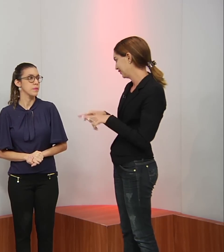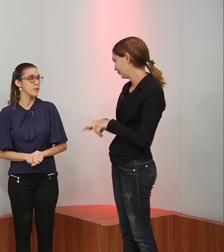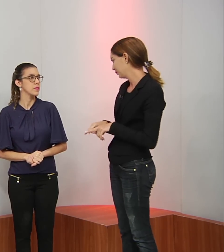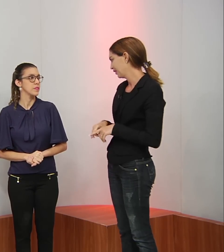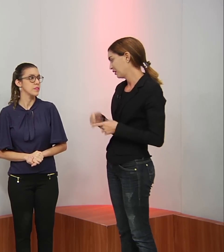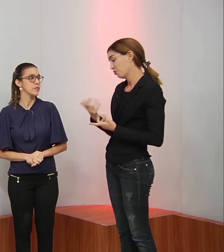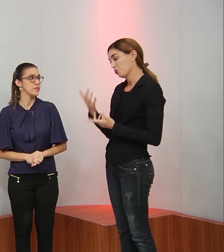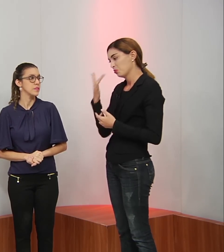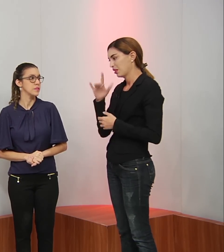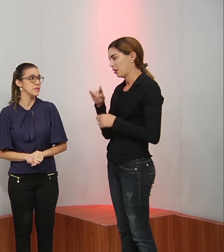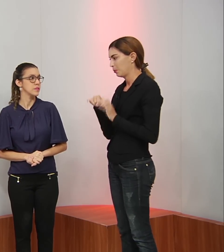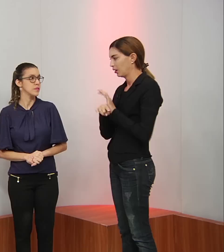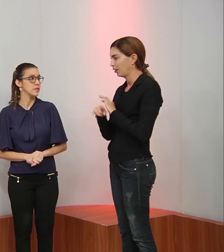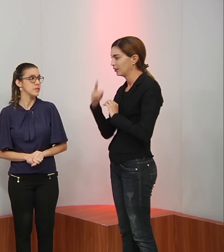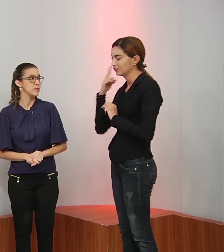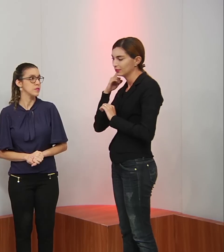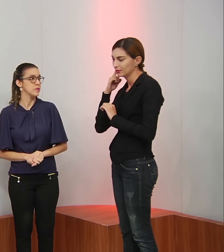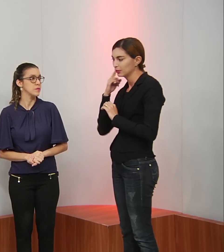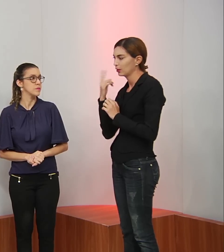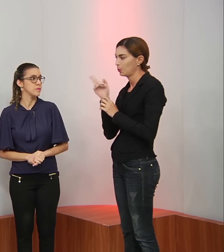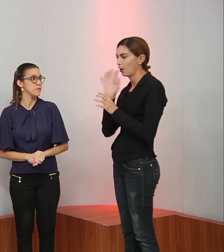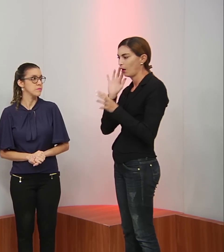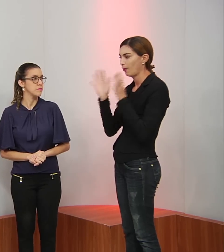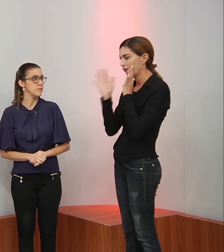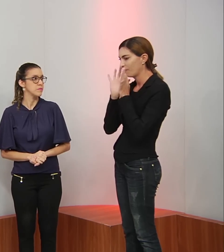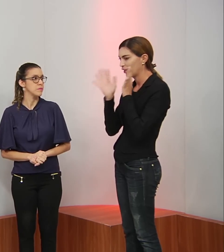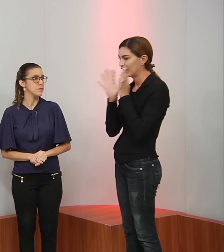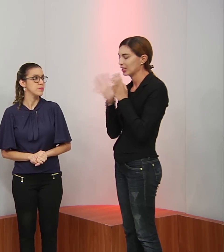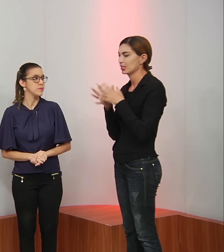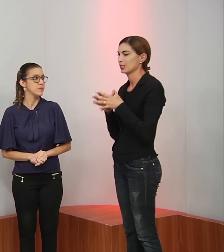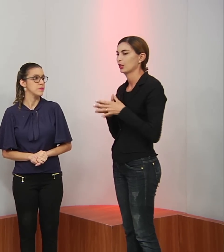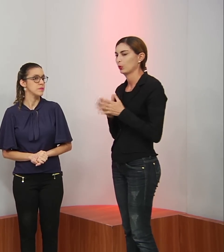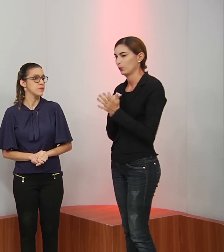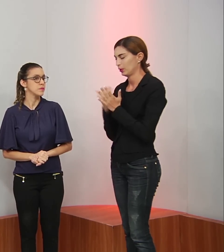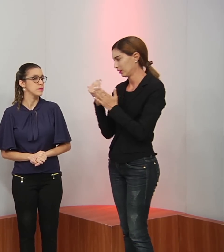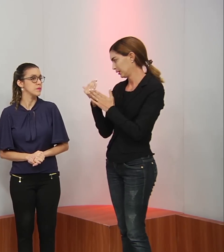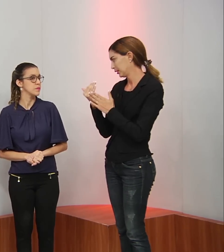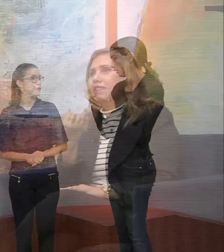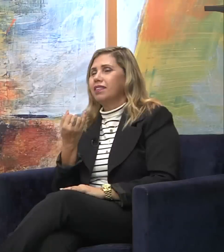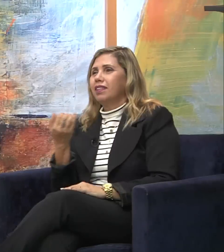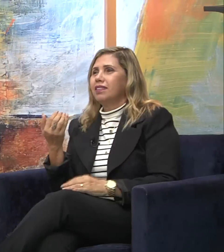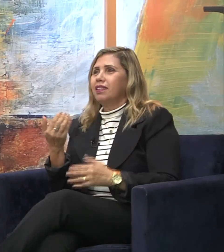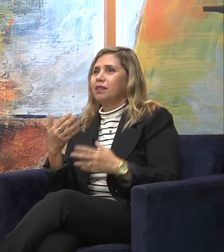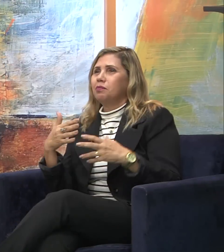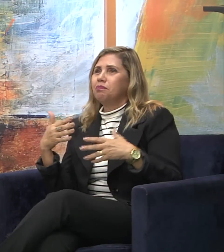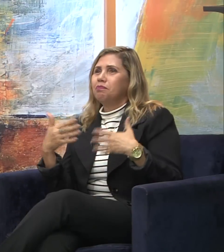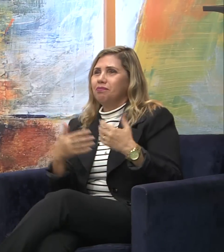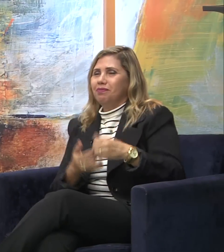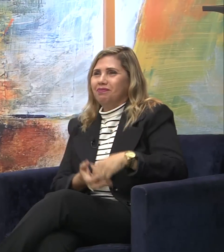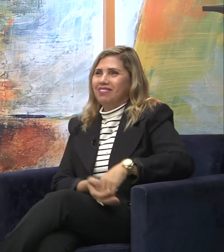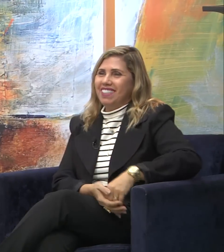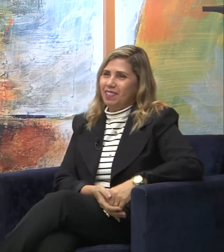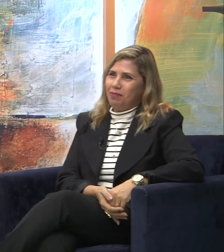quer acrescentar essa reflexão também da Roberta Agra. Sim, a importância dessa